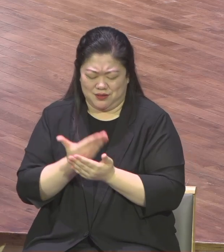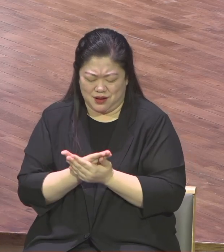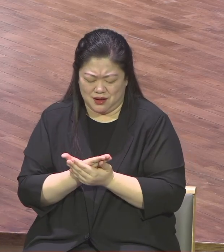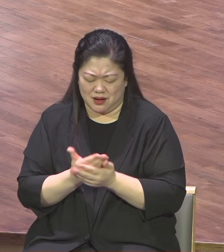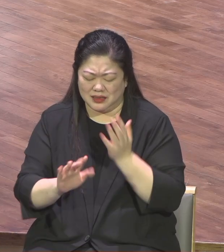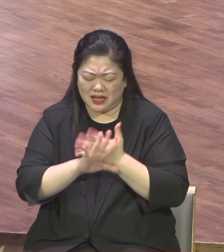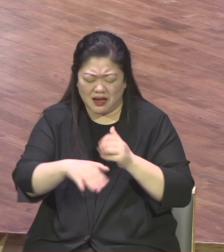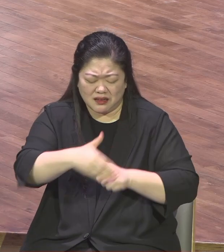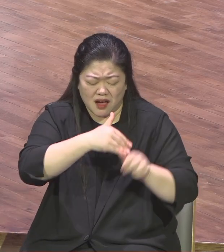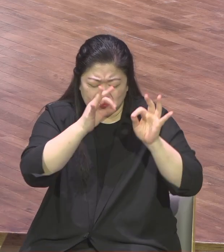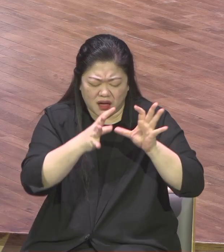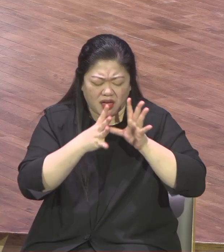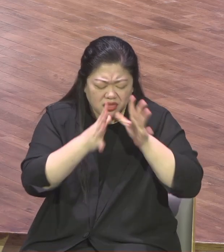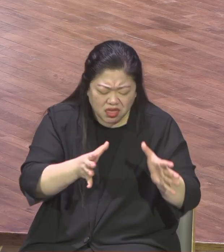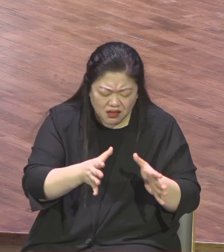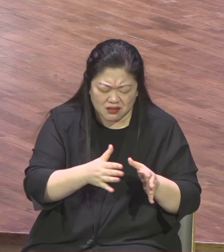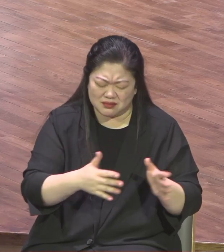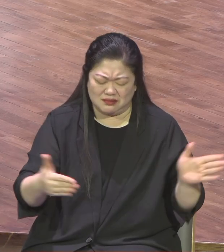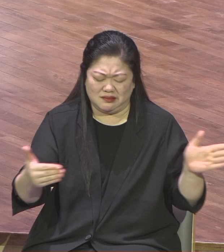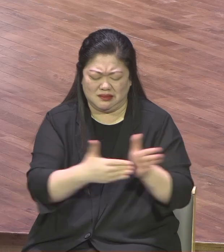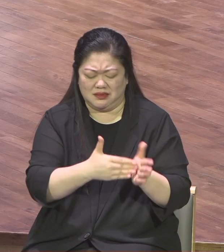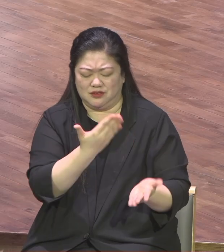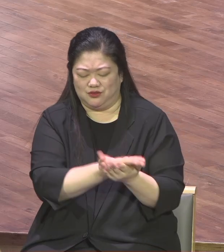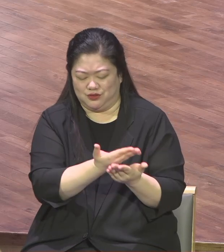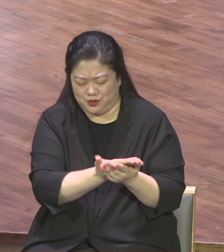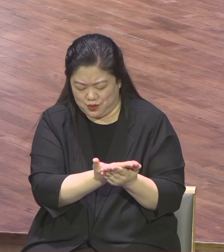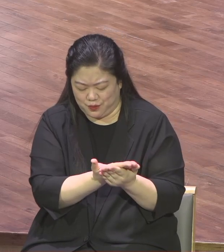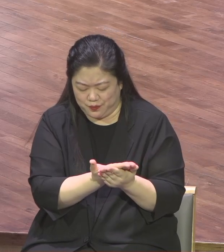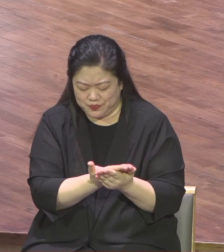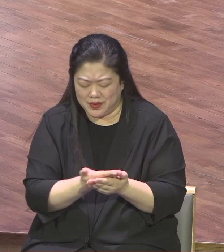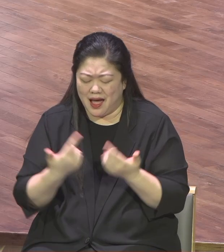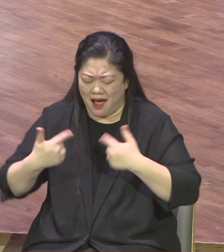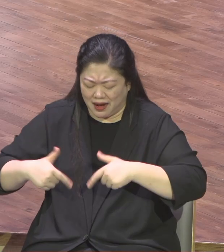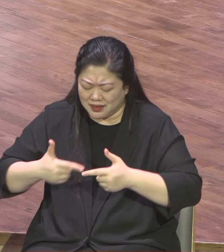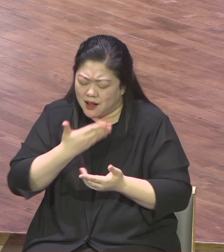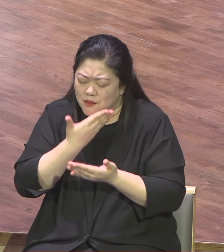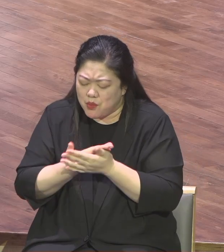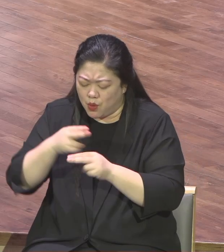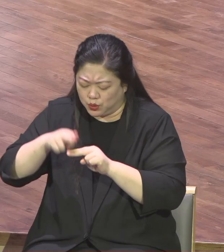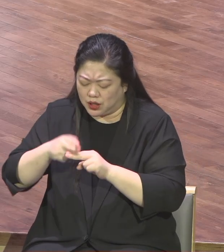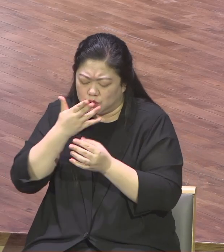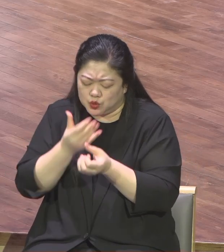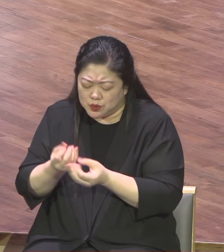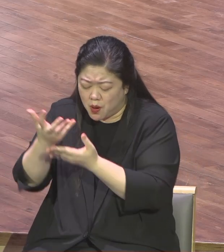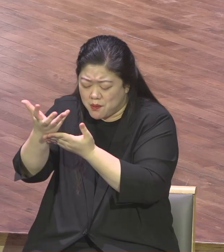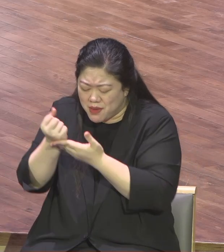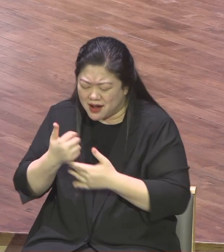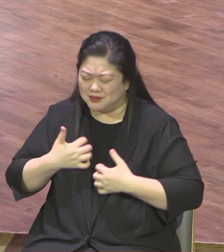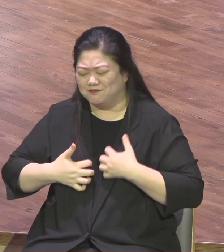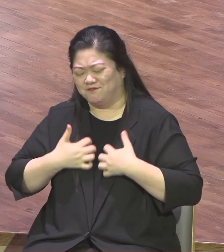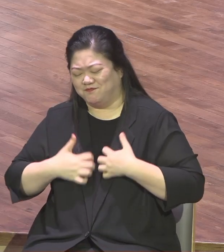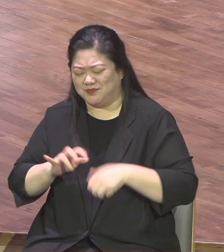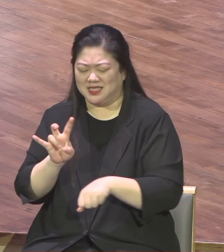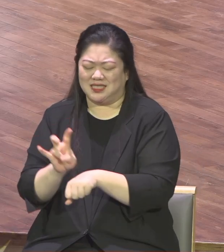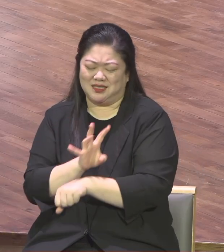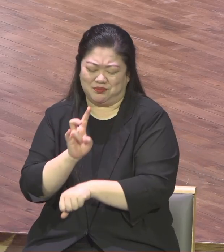속지 않게 하여 주옵시고 날마다 내 안에 보좌의 축복을 누리는 하나님의 사람들 되게